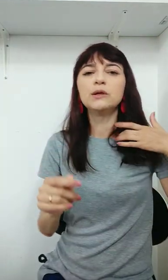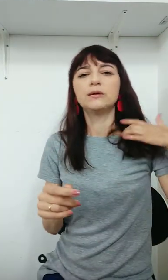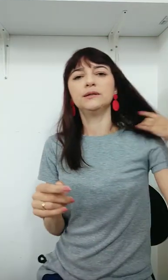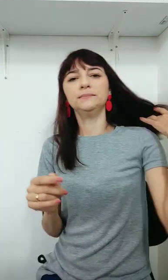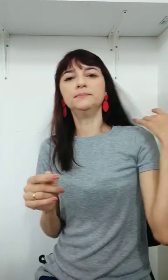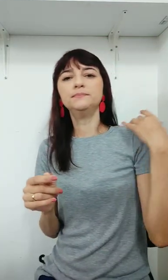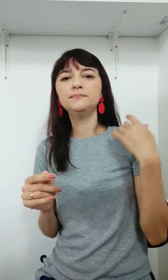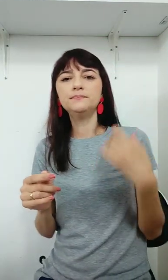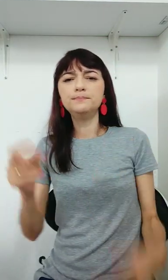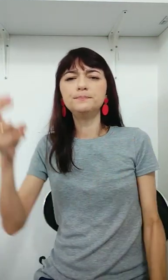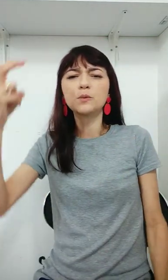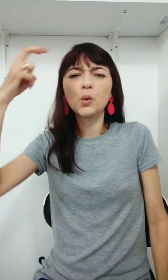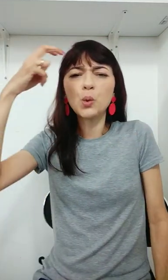Vamos continuar.